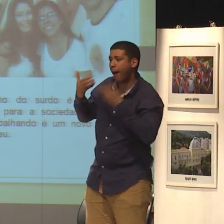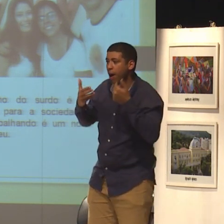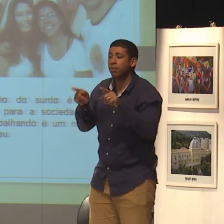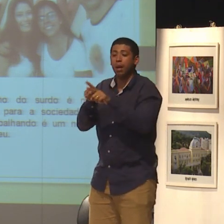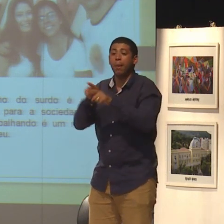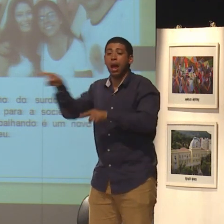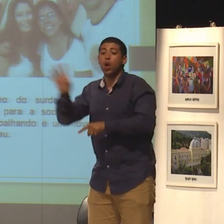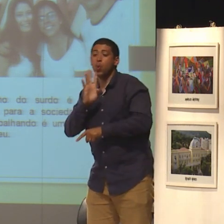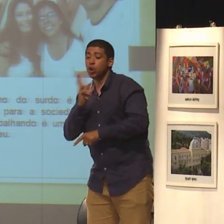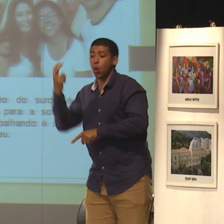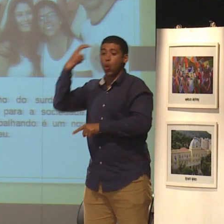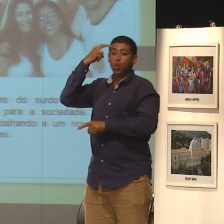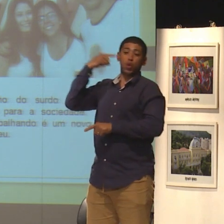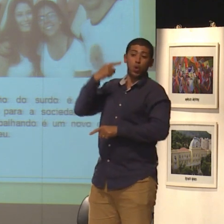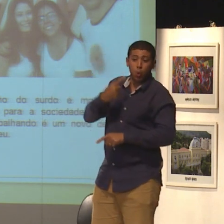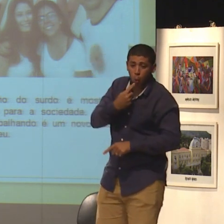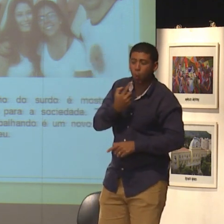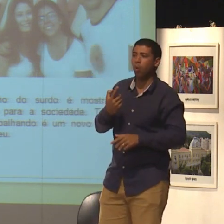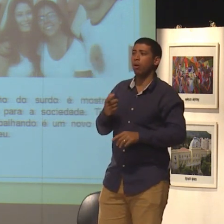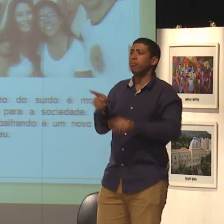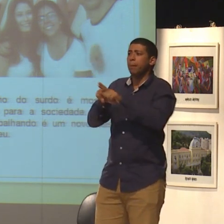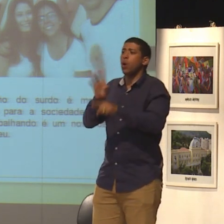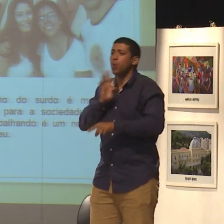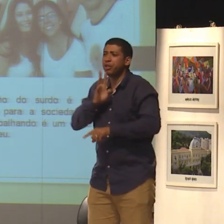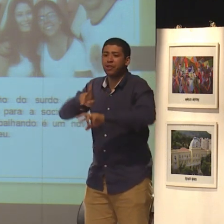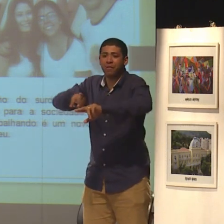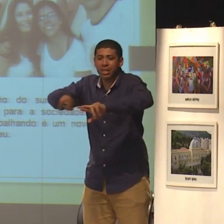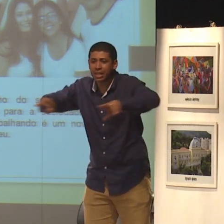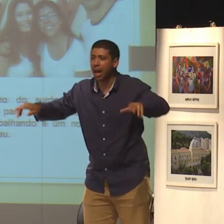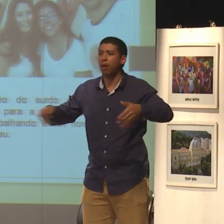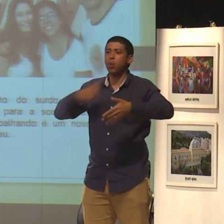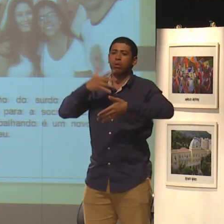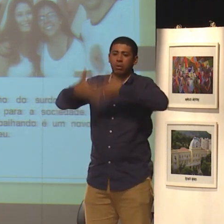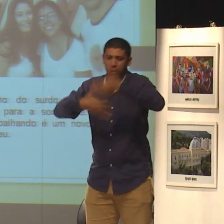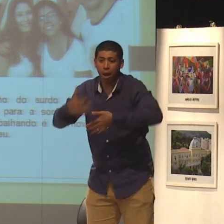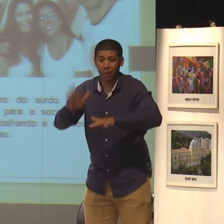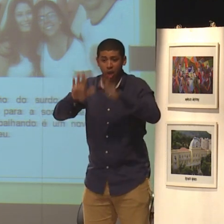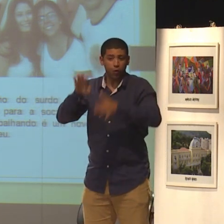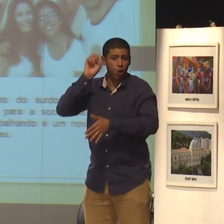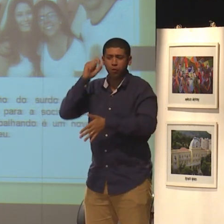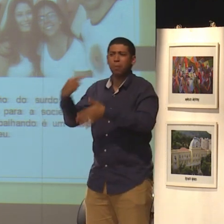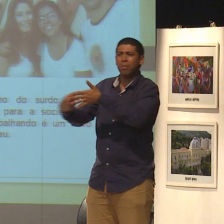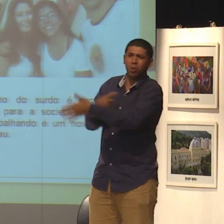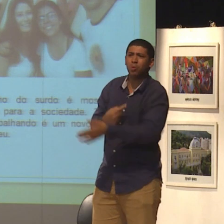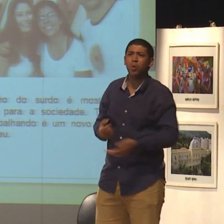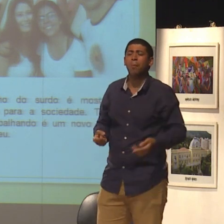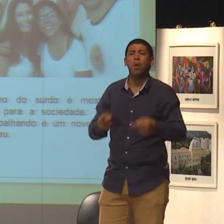aprender a forma e descobrir essas coisas, como é a cultura do surdo, conhecer as diversidades da língua. Às vezes a